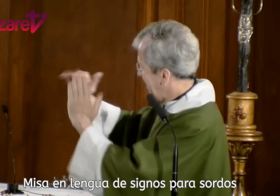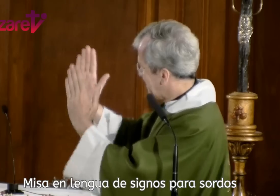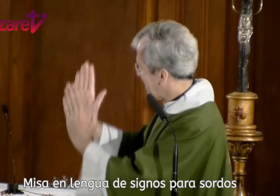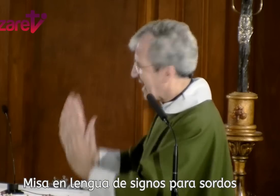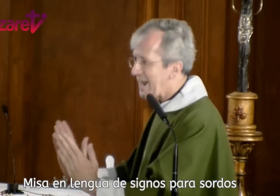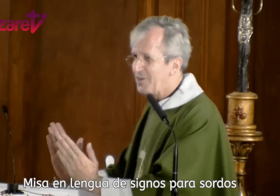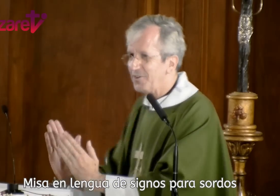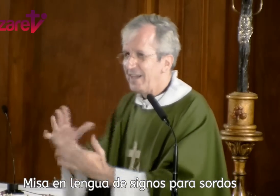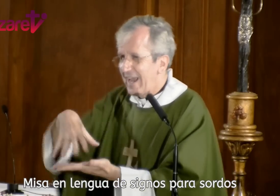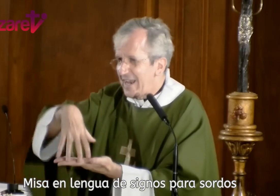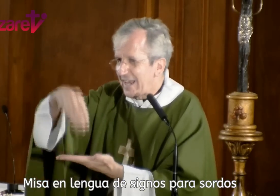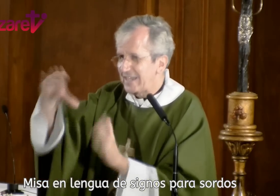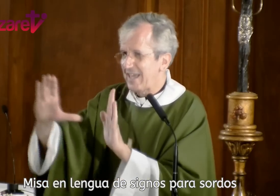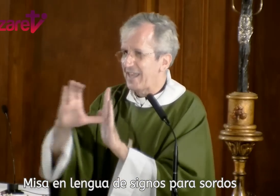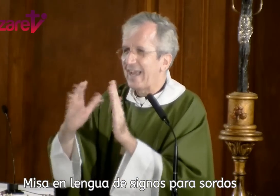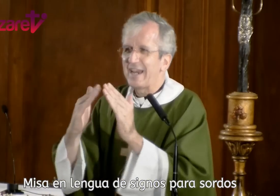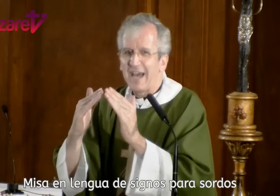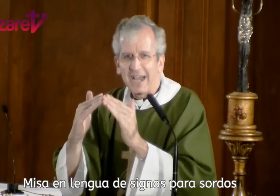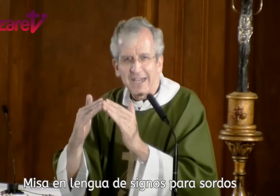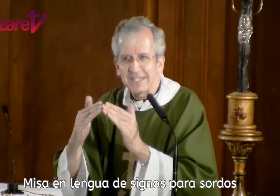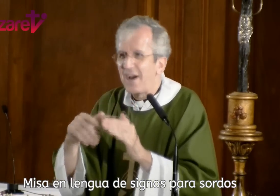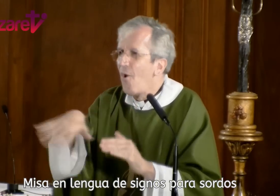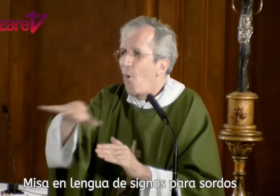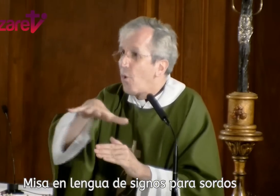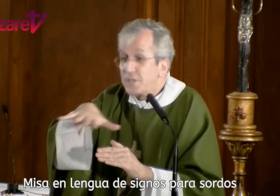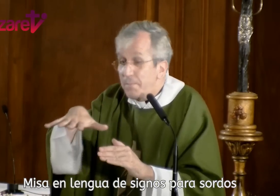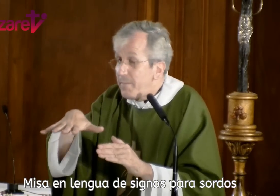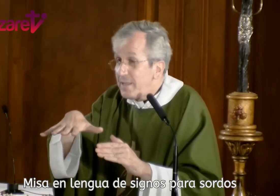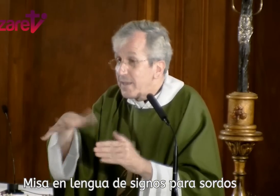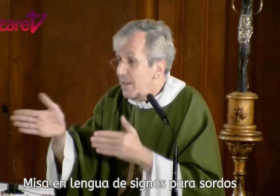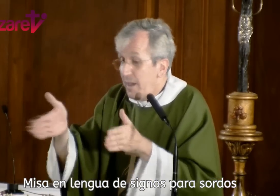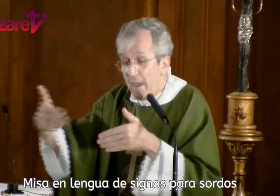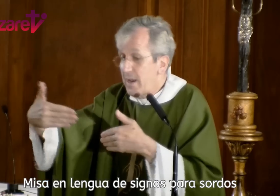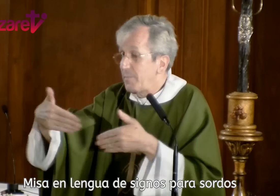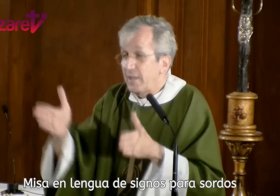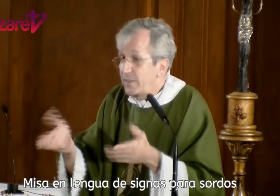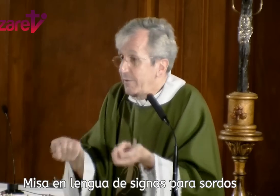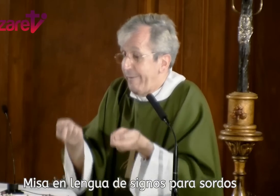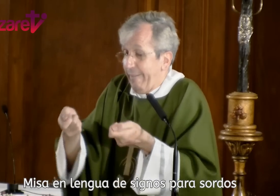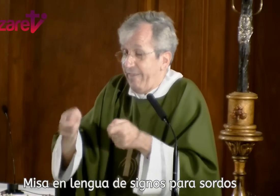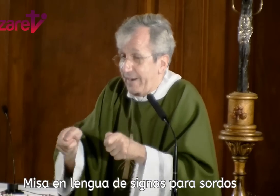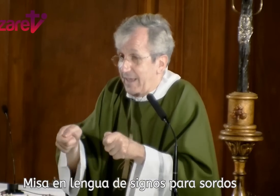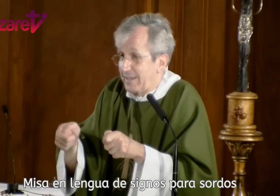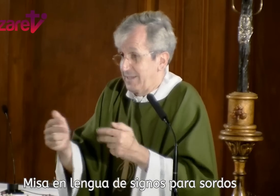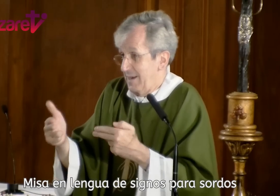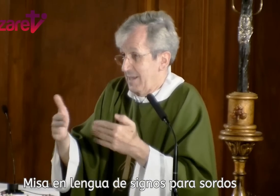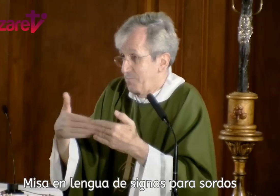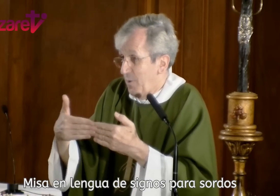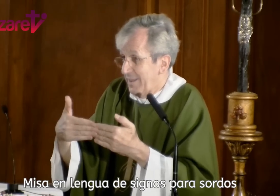el sagrario, en la iglesia cercana a casa o simplemente en la habitación, cerradas las puertas,